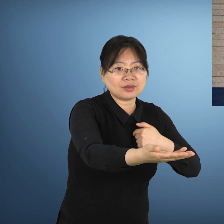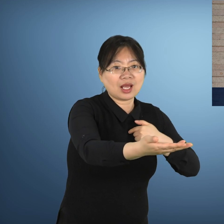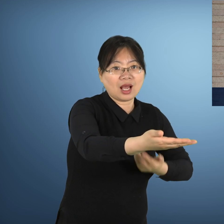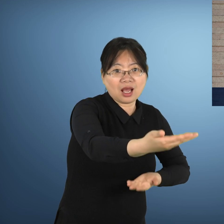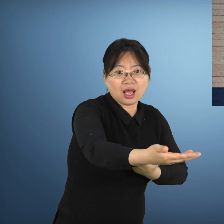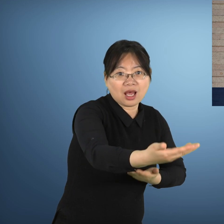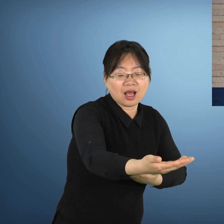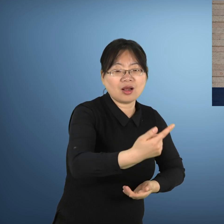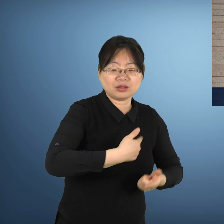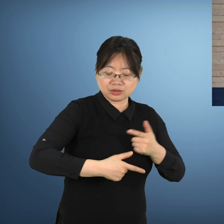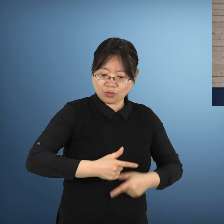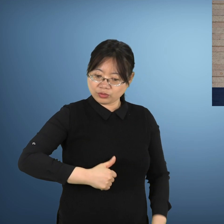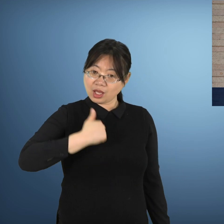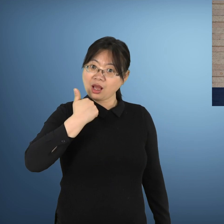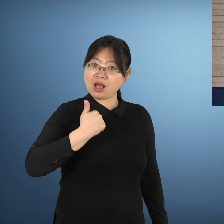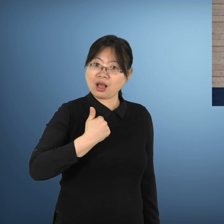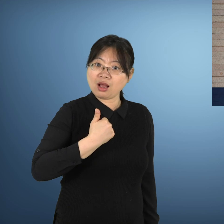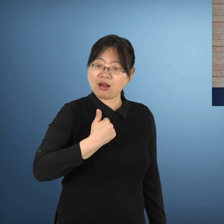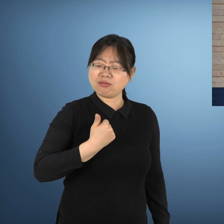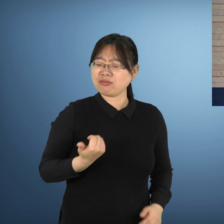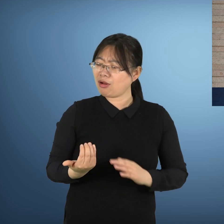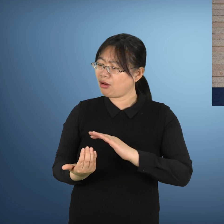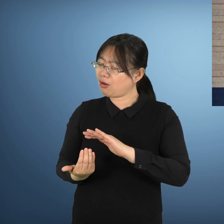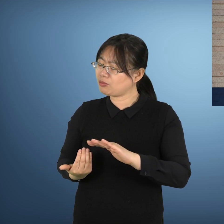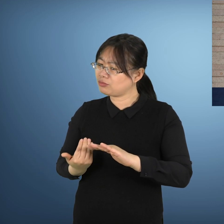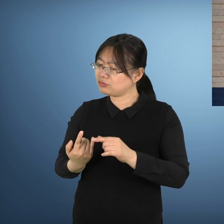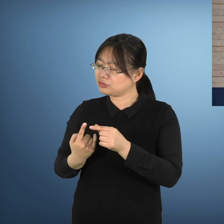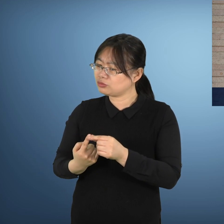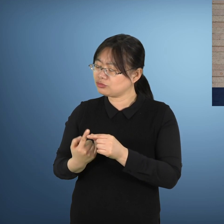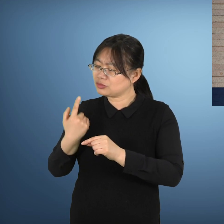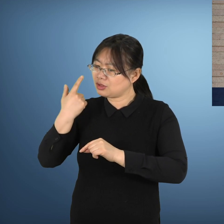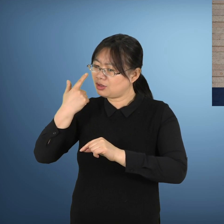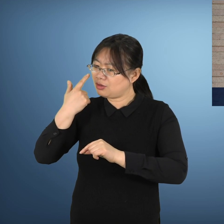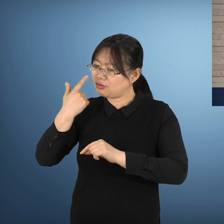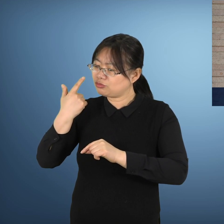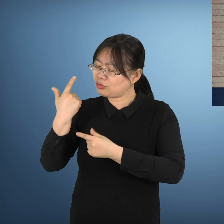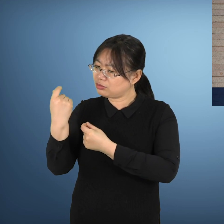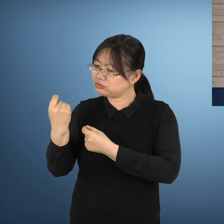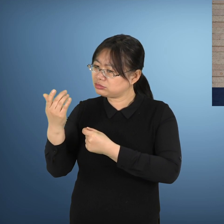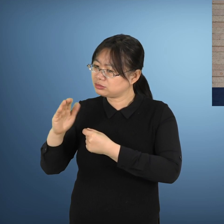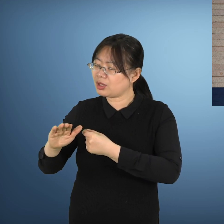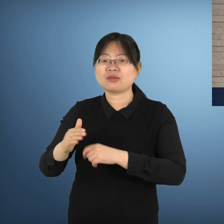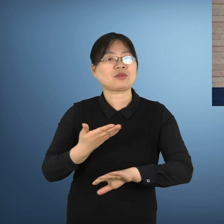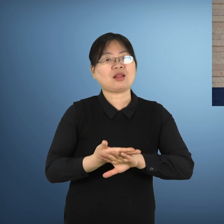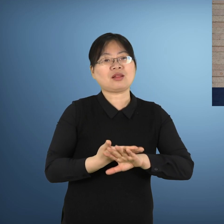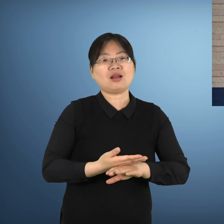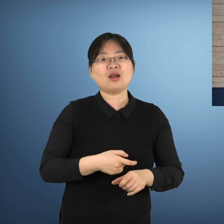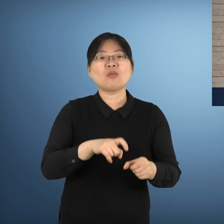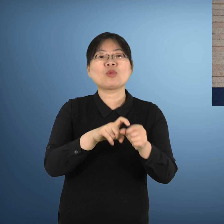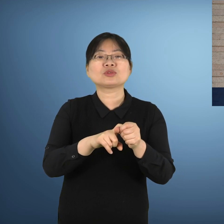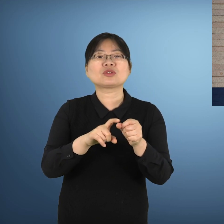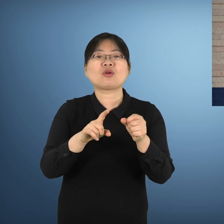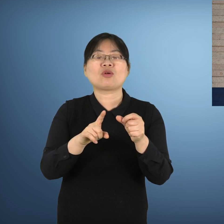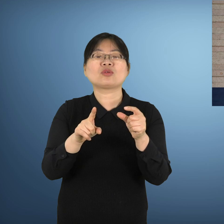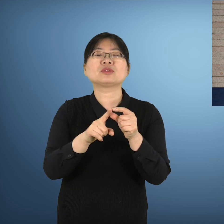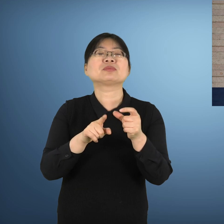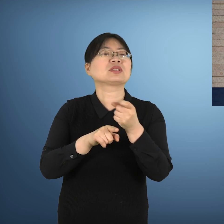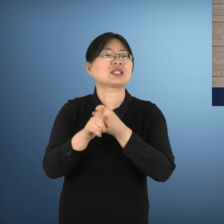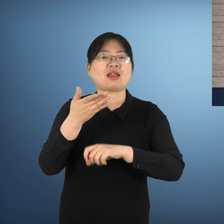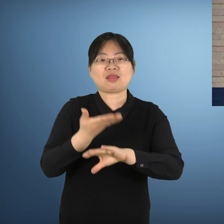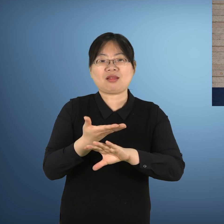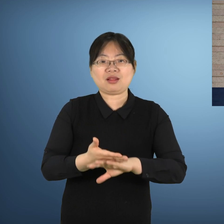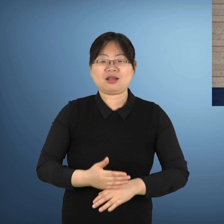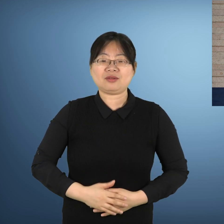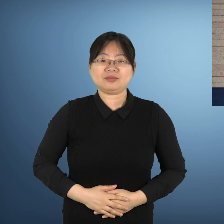앞에 질문하고 다를 바 없는 질문 같은데 다른 질문이죠. 목적어가 틀려요. 그렇죠?